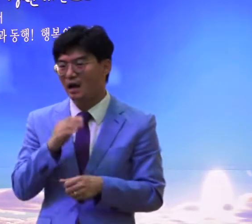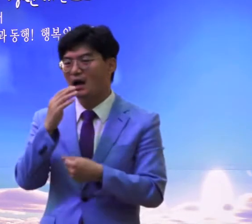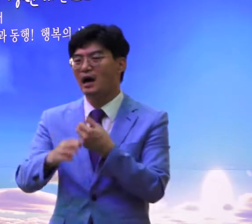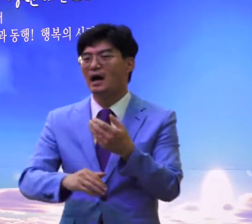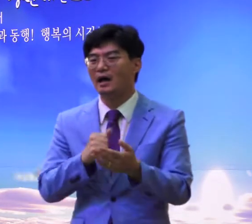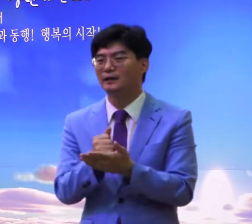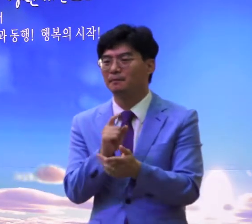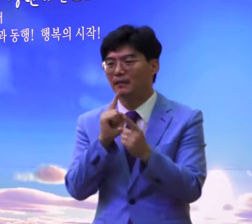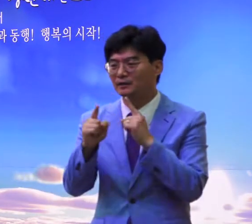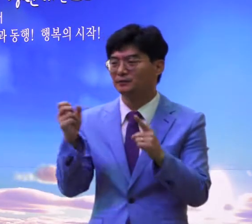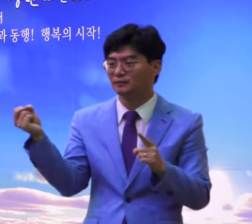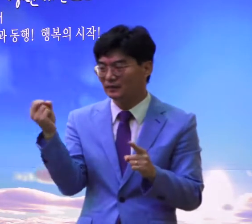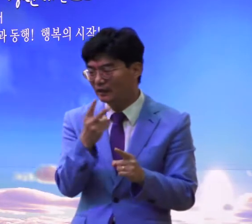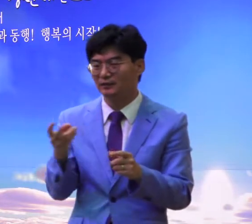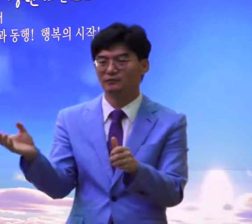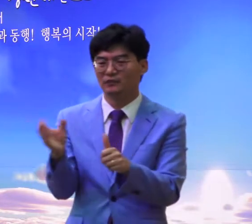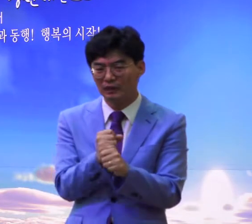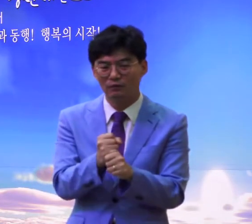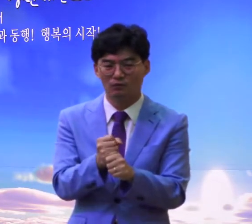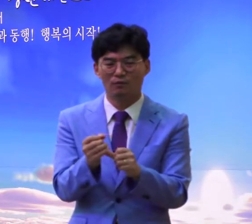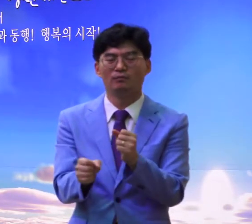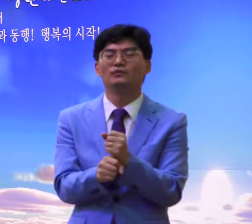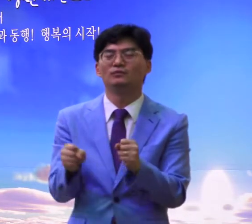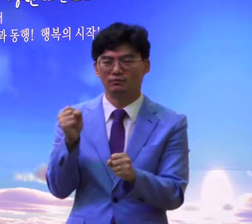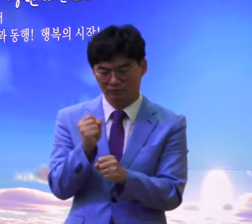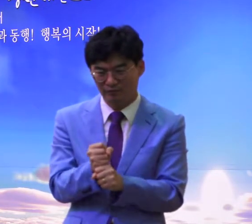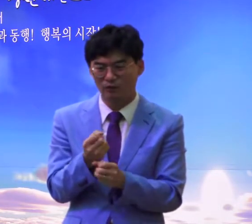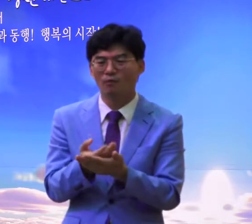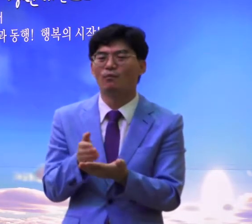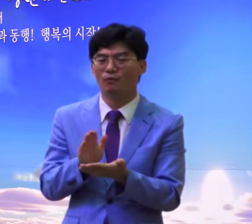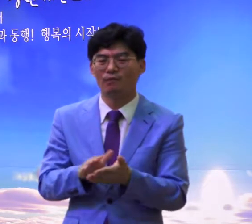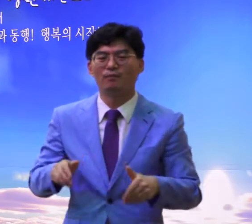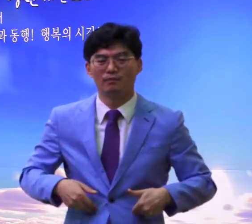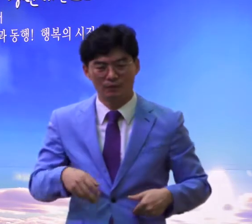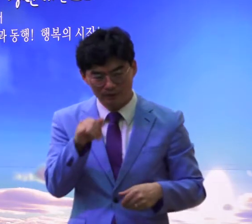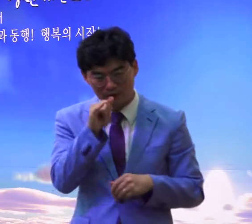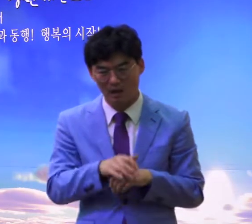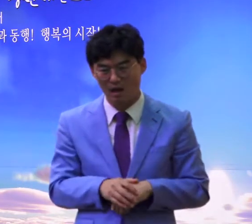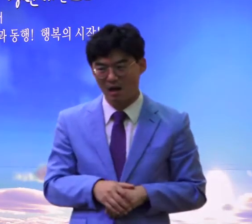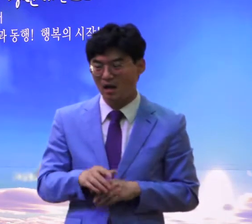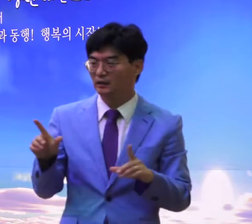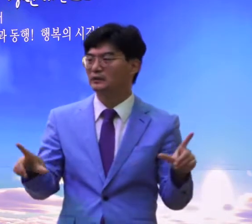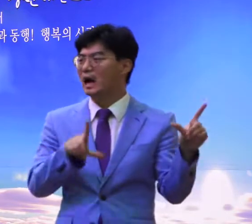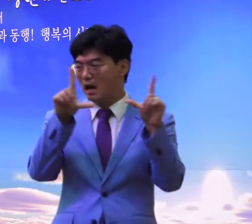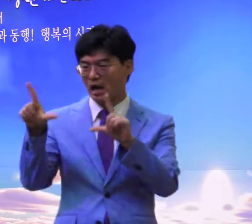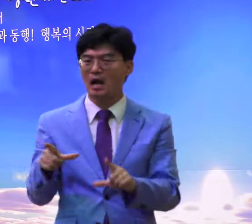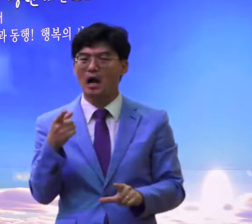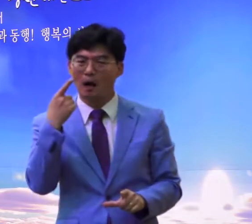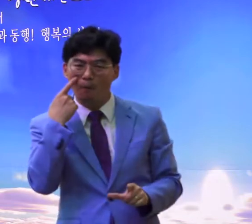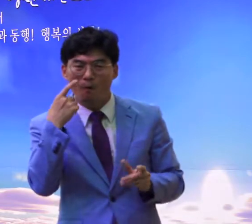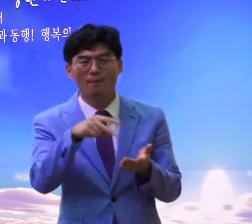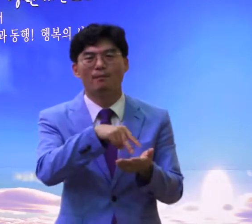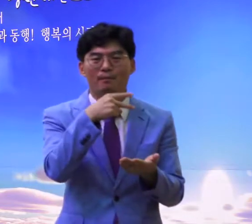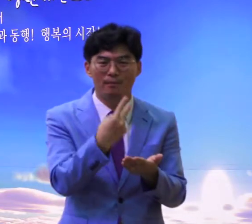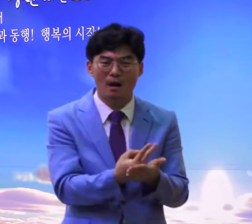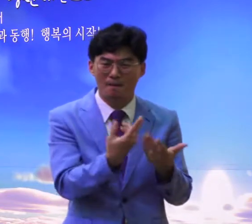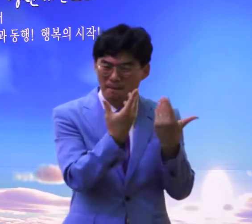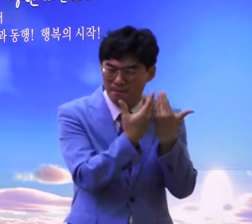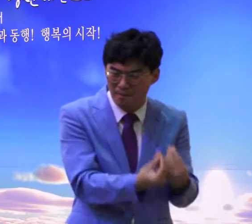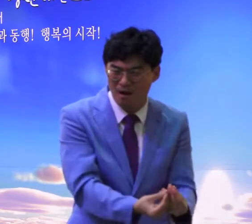바랍니다. 하나님의 말씀의 지팡이를 붙들고, 모세가 그렇게 하나님의 지팡이를 붙들고 일했던 것처럼 그렇게 일어설